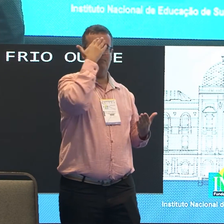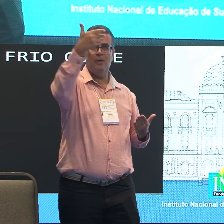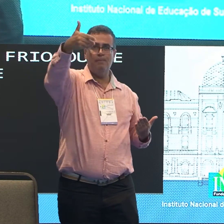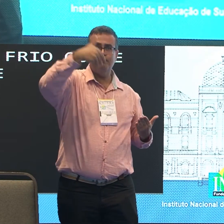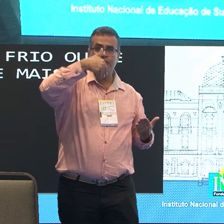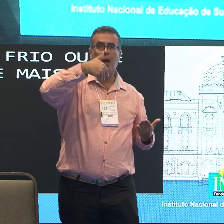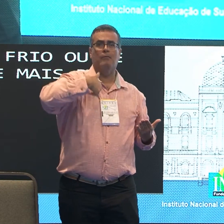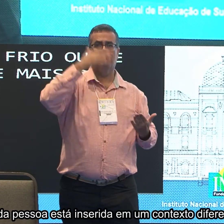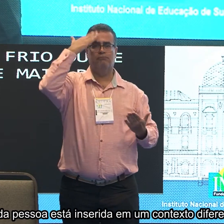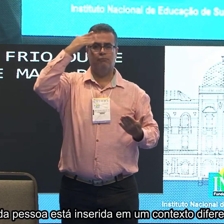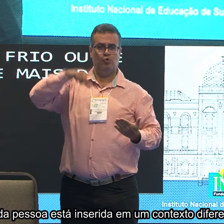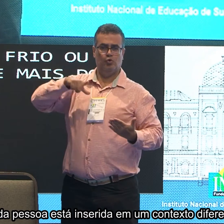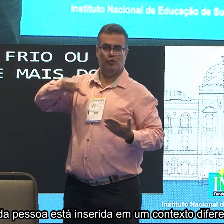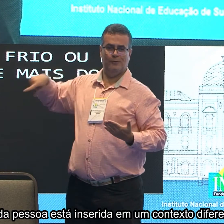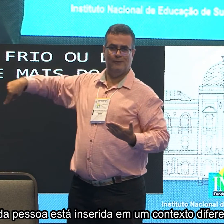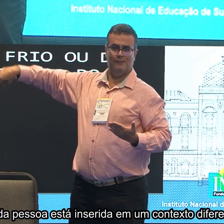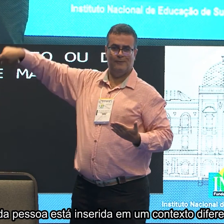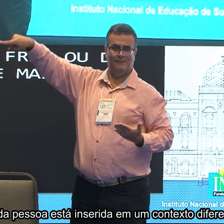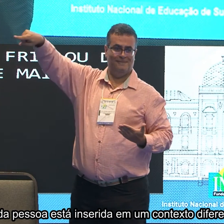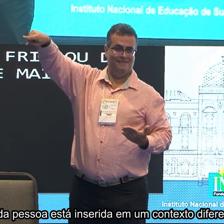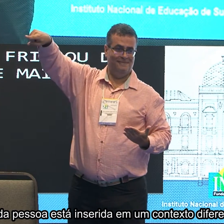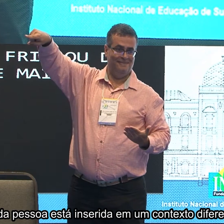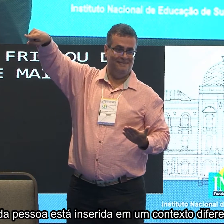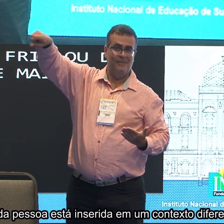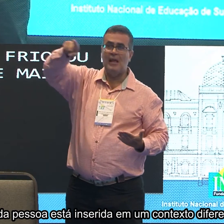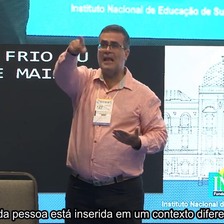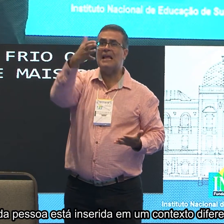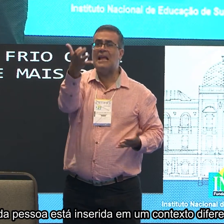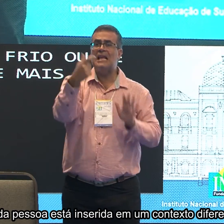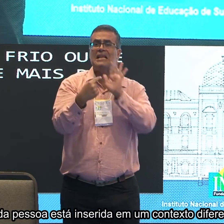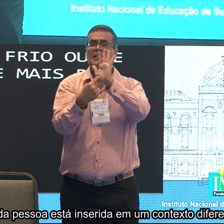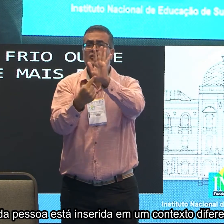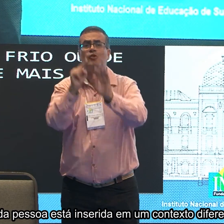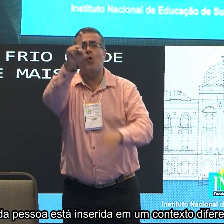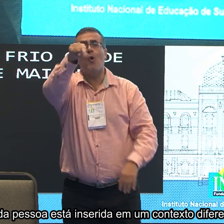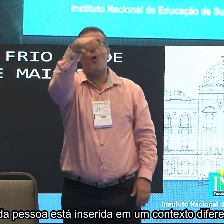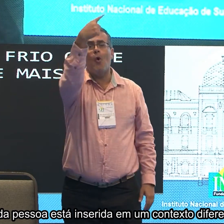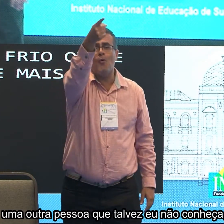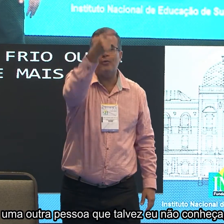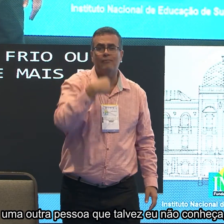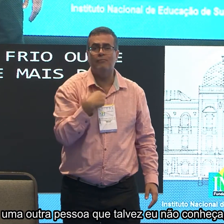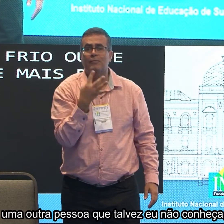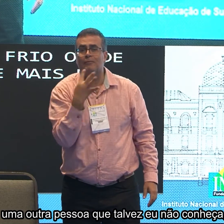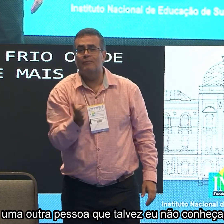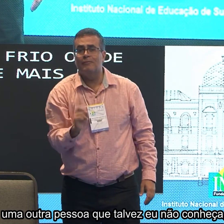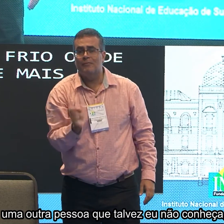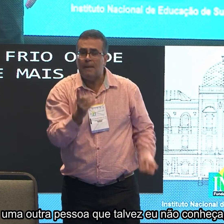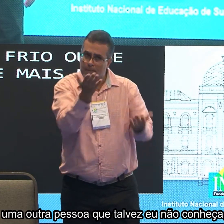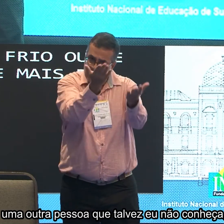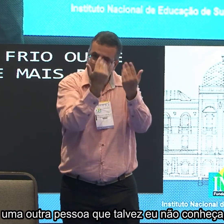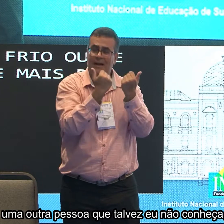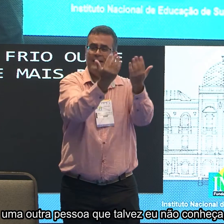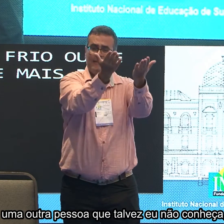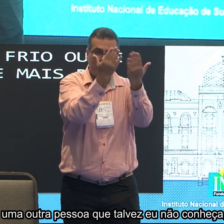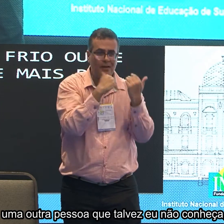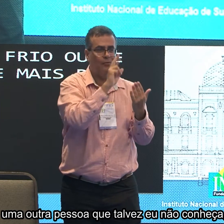Cada uma delas estão inseridas em um contexto diferente. Cada pessoa está inserida num contexto diferente. Uma outra pessoa que talvez eu